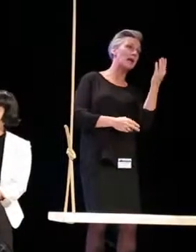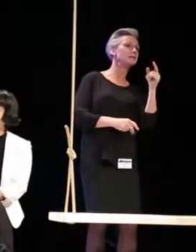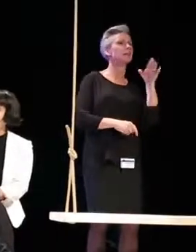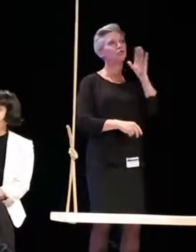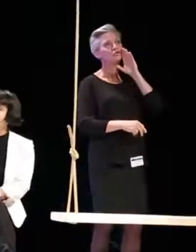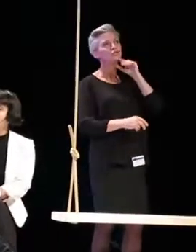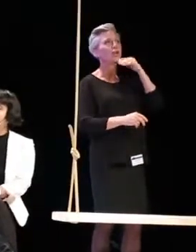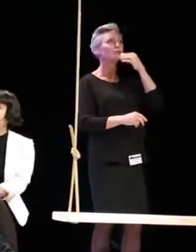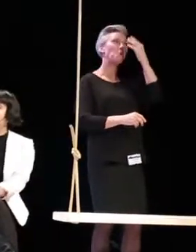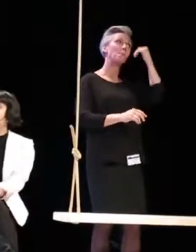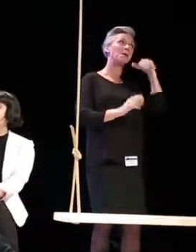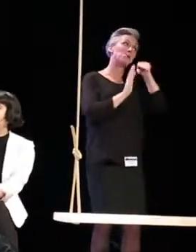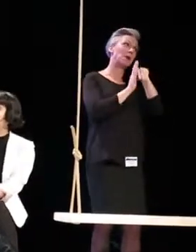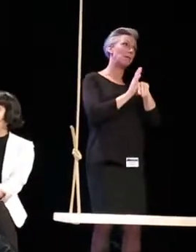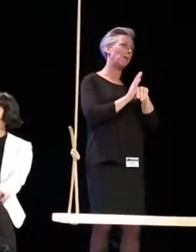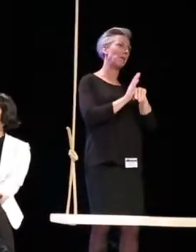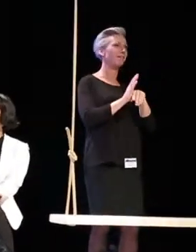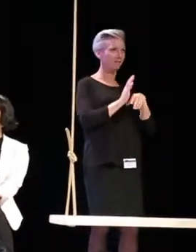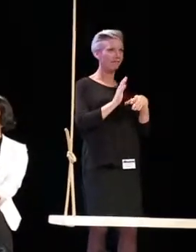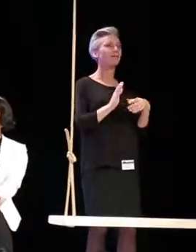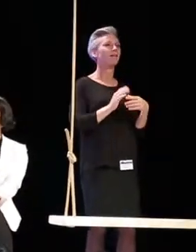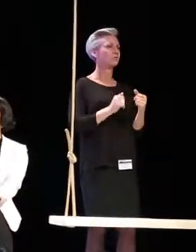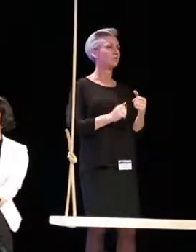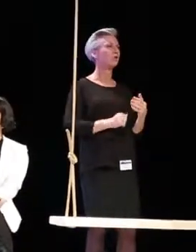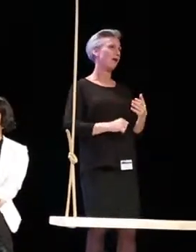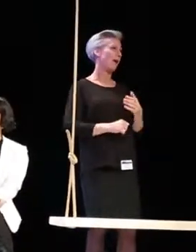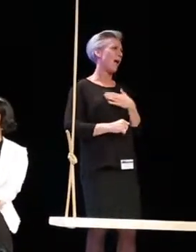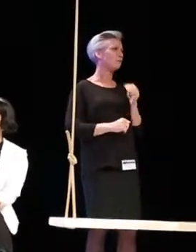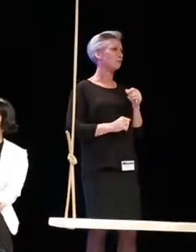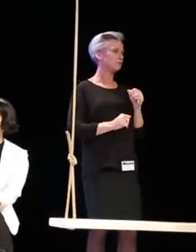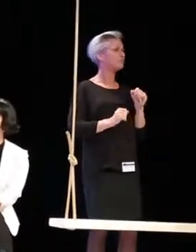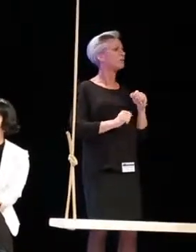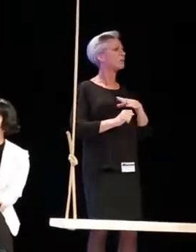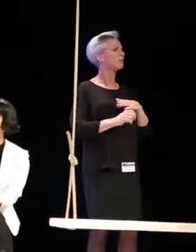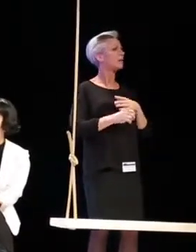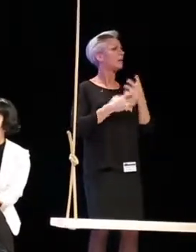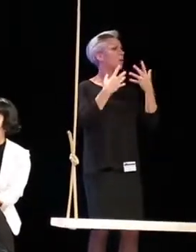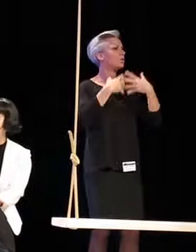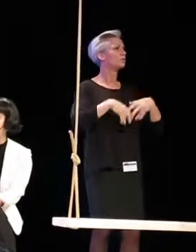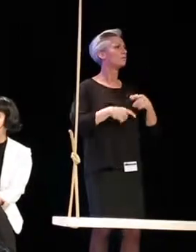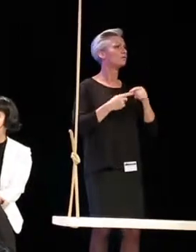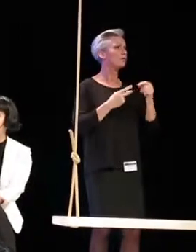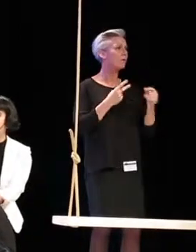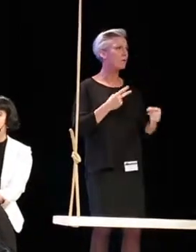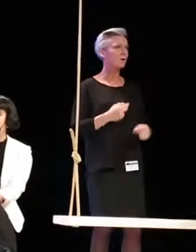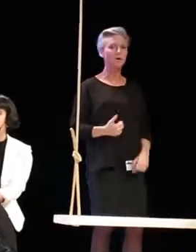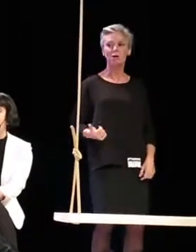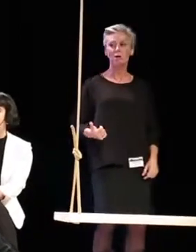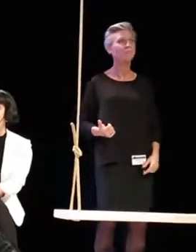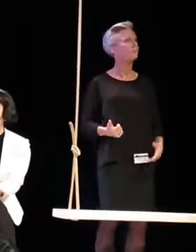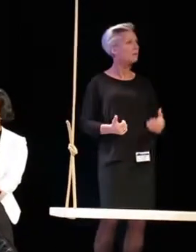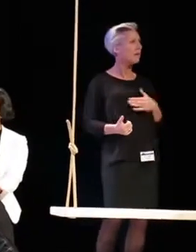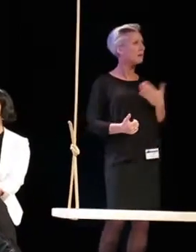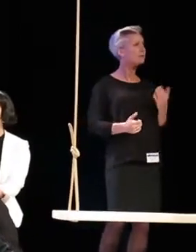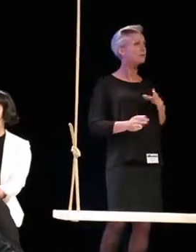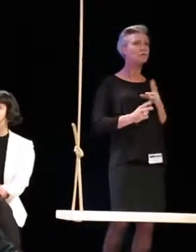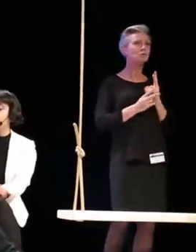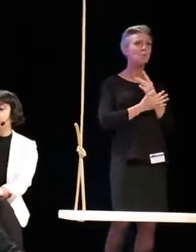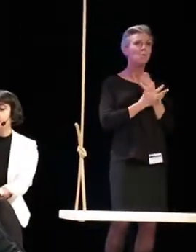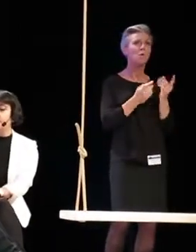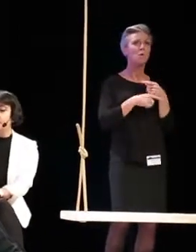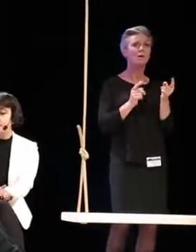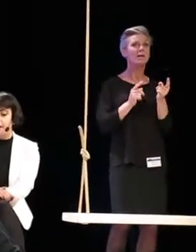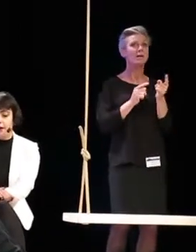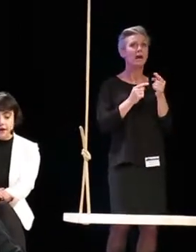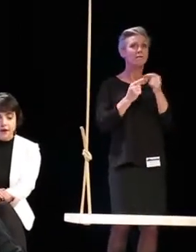sommarprogram eller gjort det. Ja, men det är det som är problemet. Det finns för mycket valmöjligheter. Alltså, så här, utbudet är så stort.